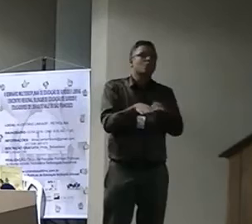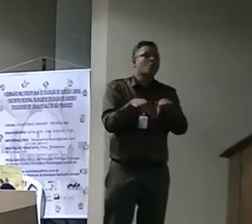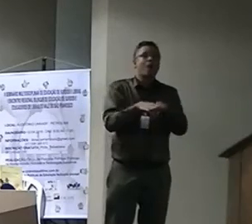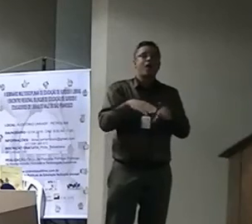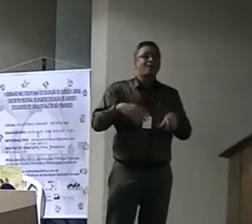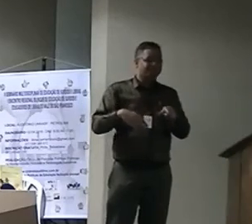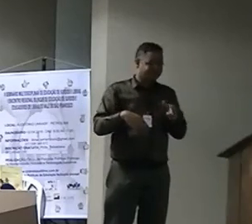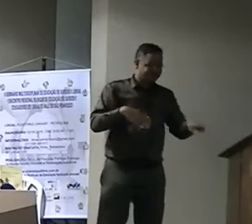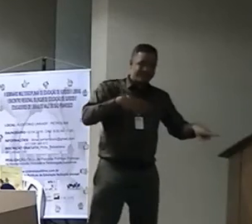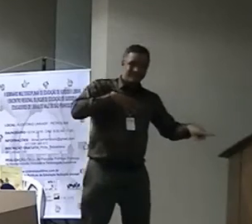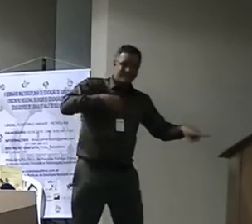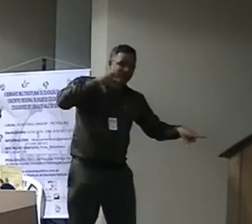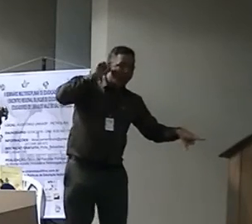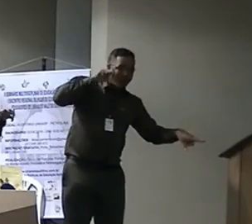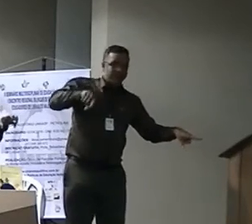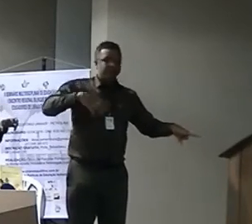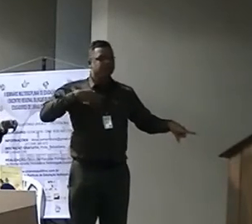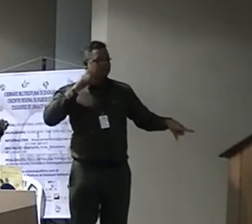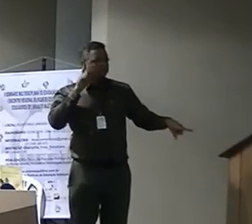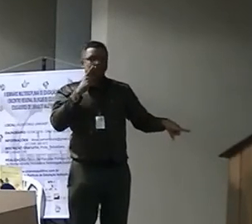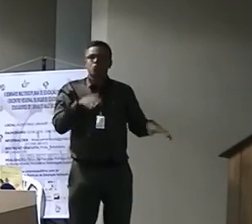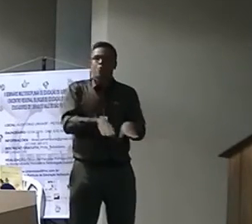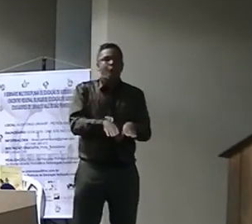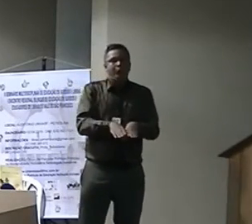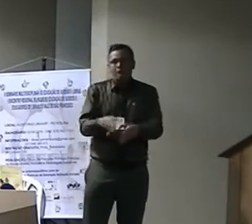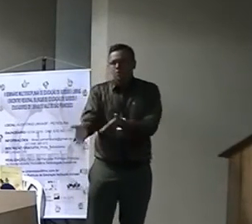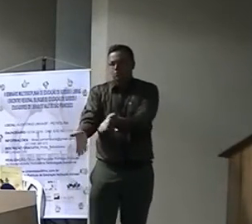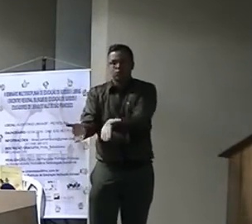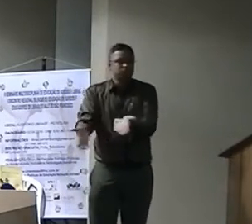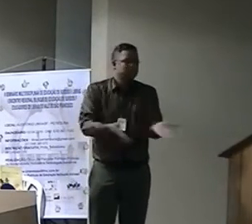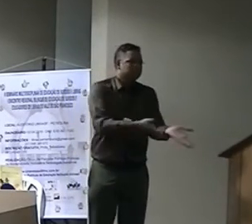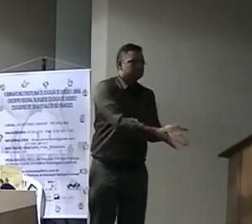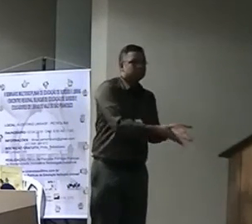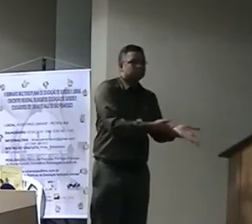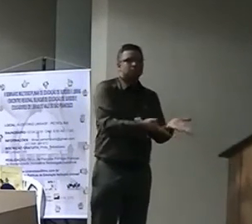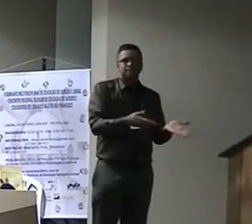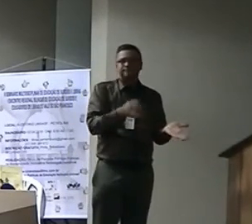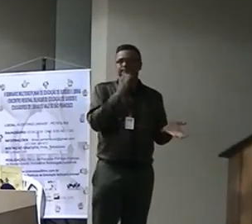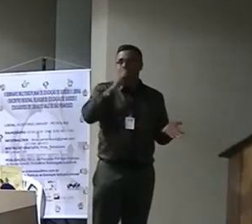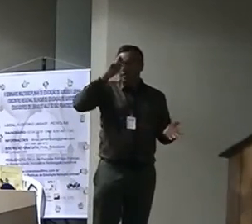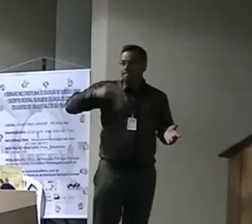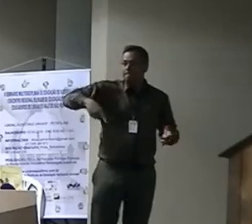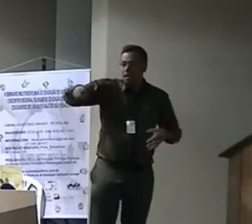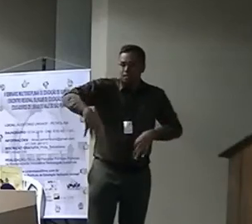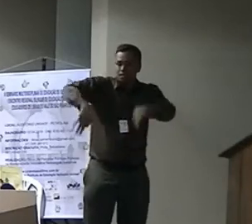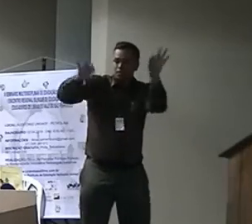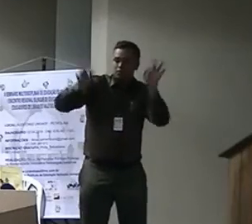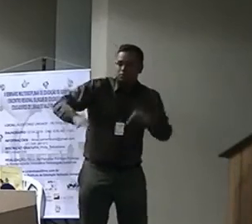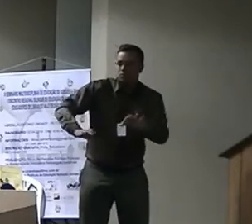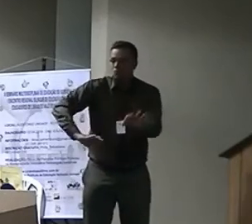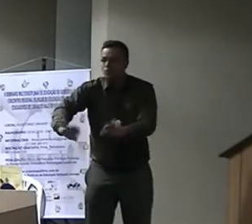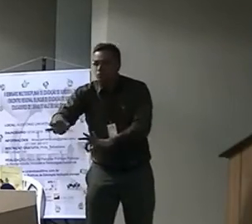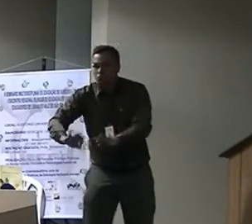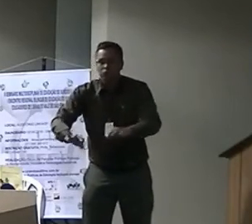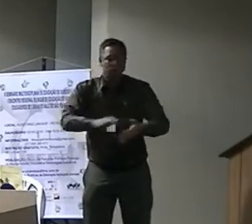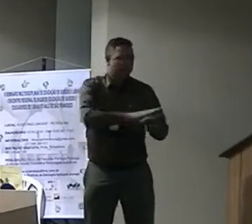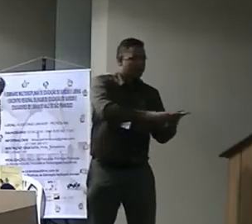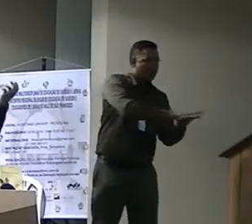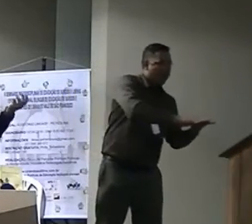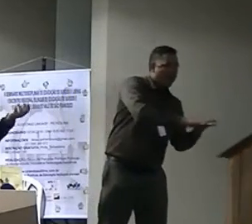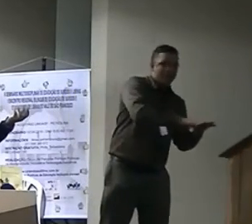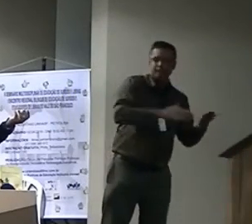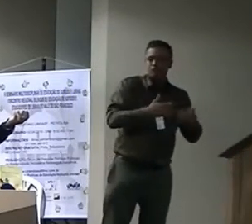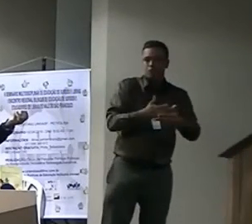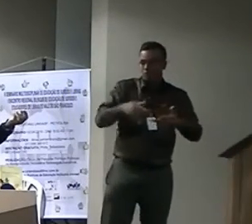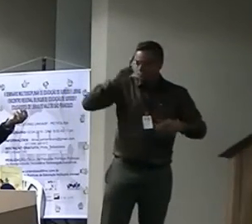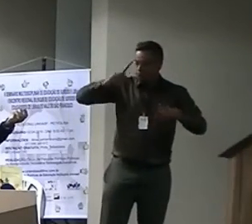filhos, tratando da mesma forma. Se os afazeres domésticos, a situação do dia a dia, não